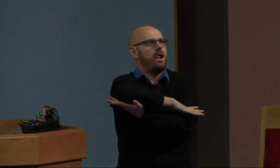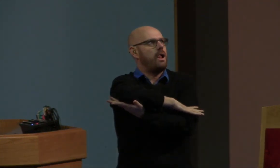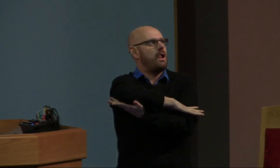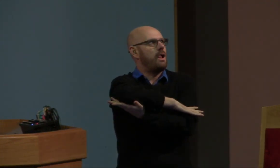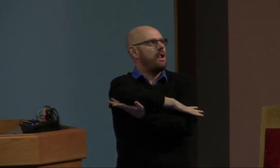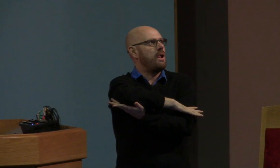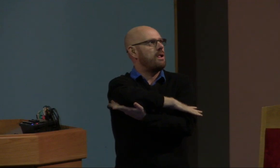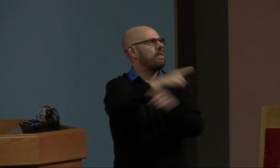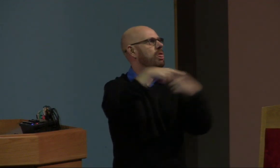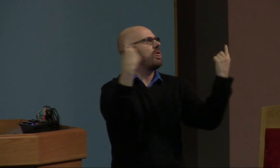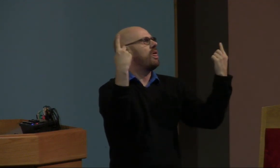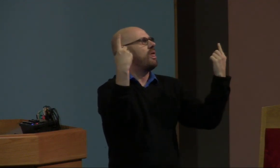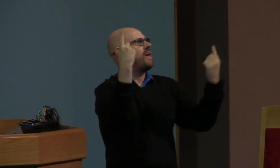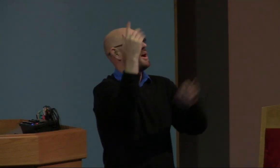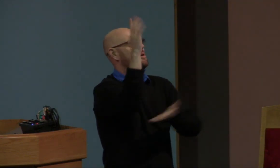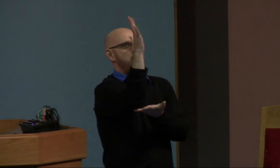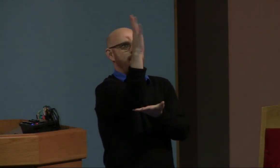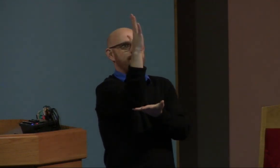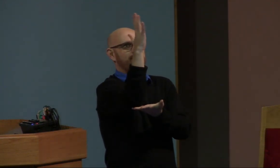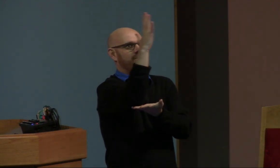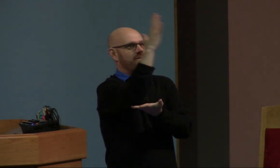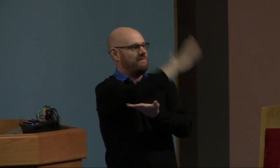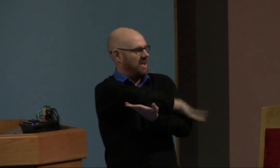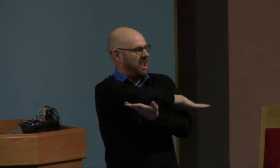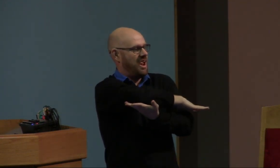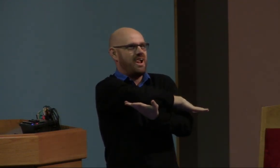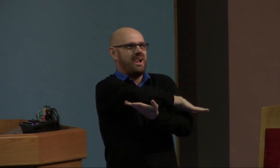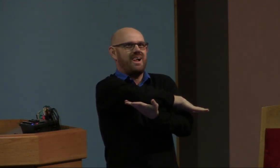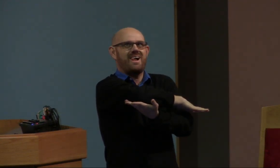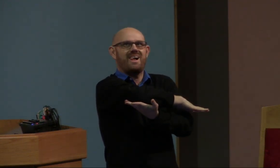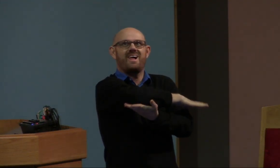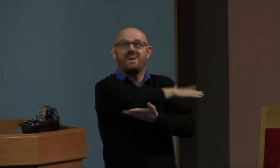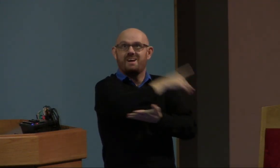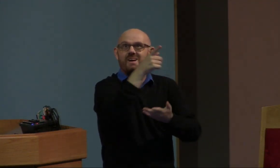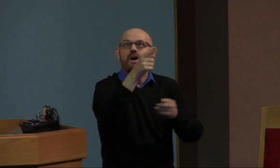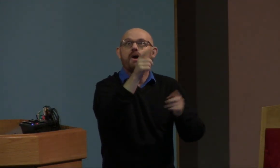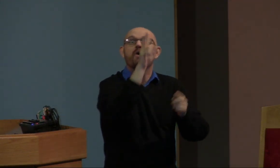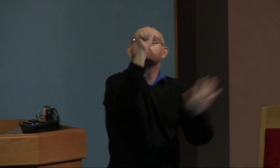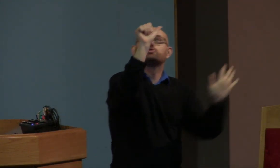so. Dit verskil. Die gebaar verskil.